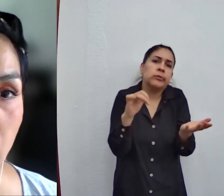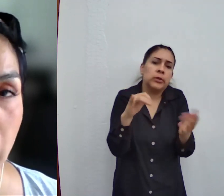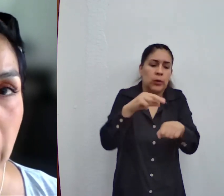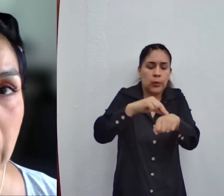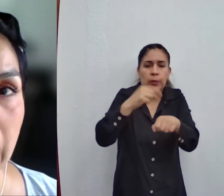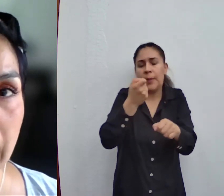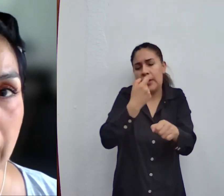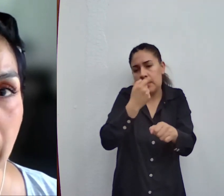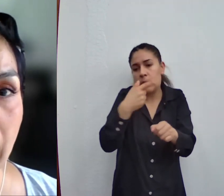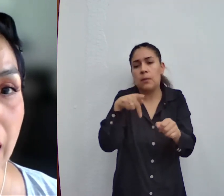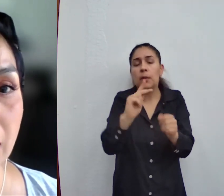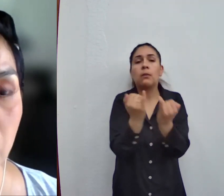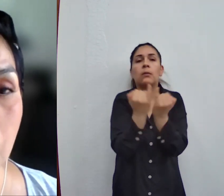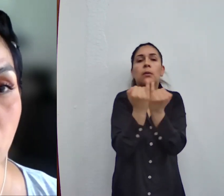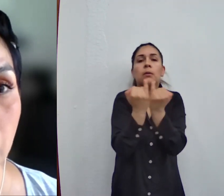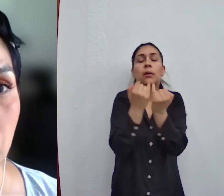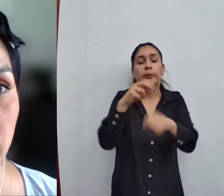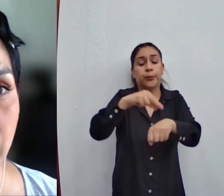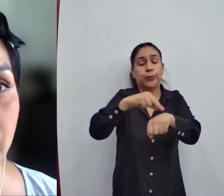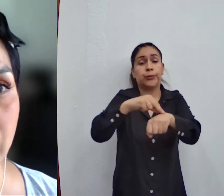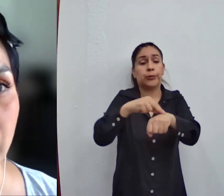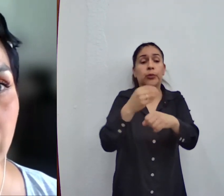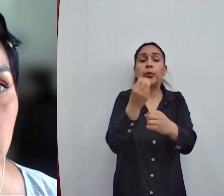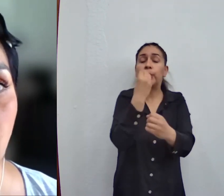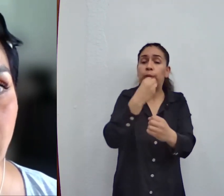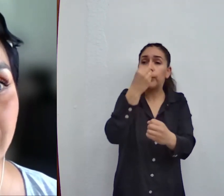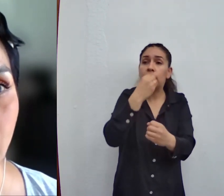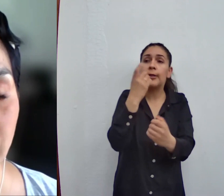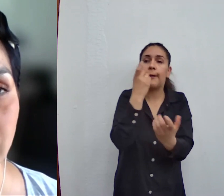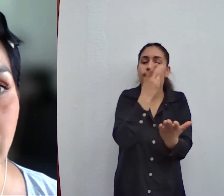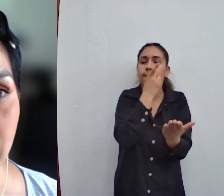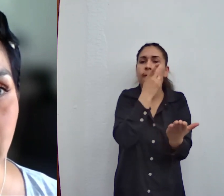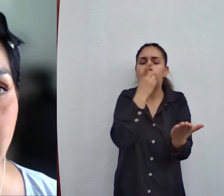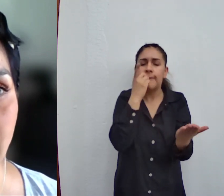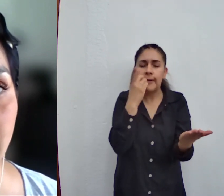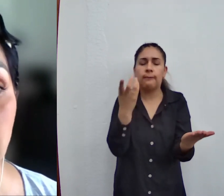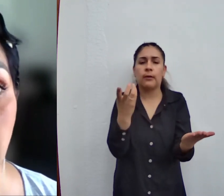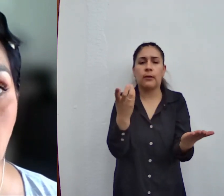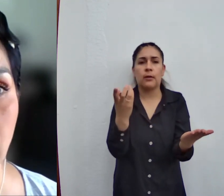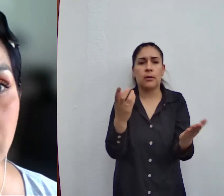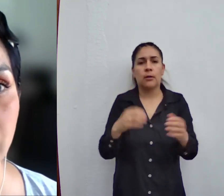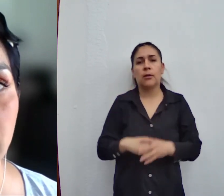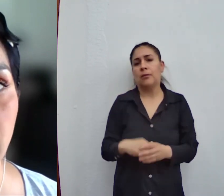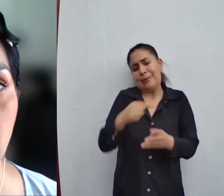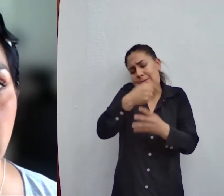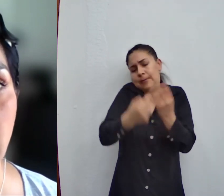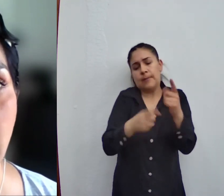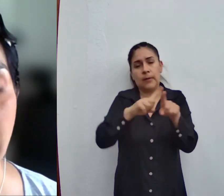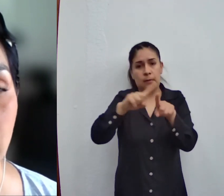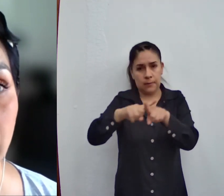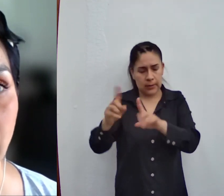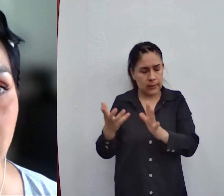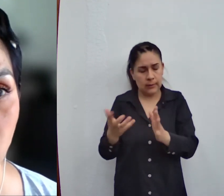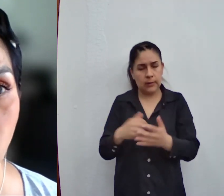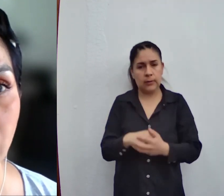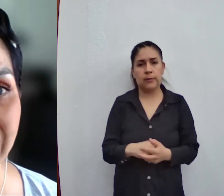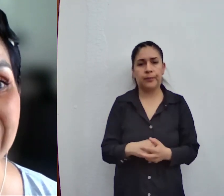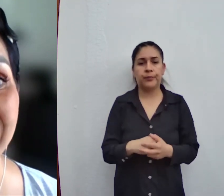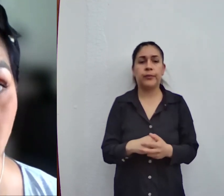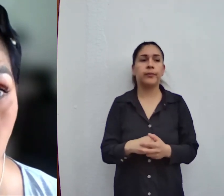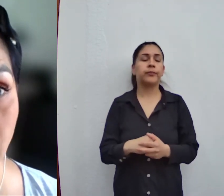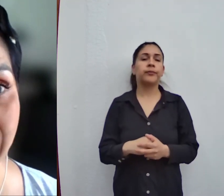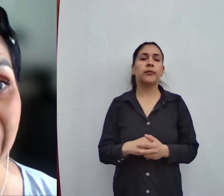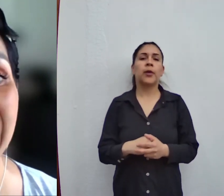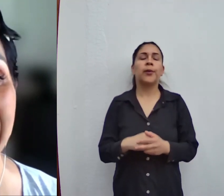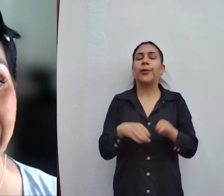comentando. Es muy importante poder establecer estas pautas de una alimentación